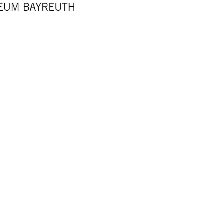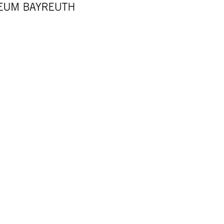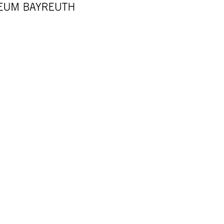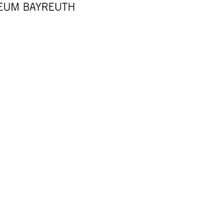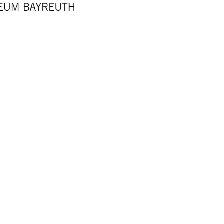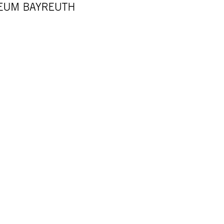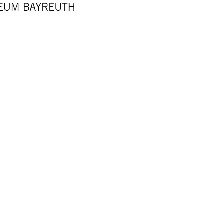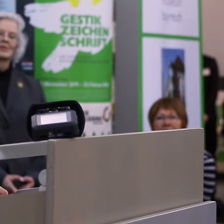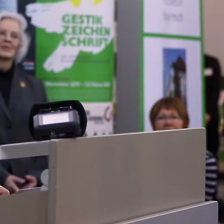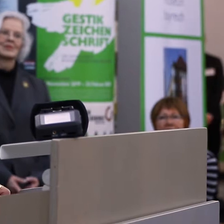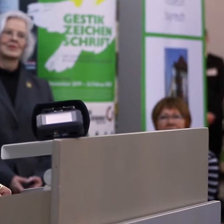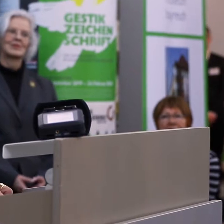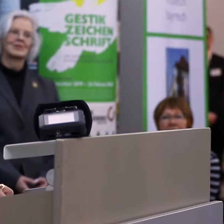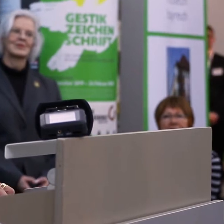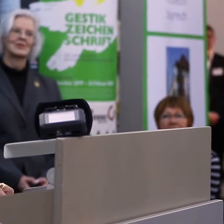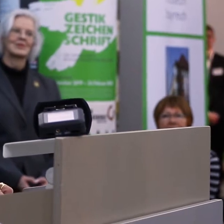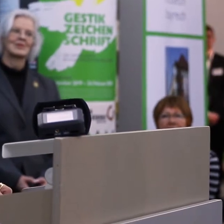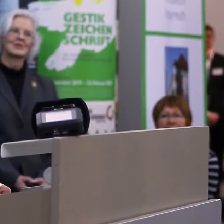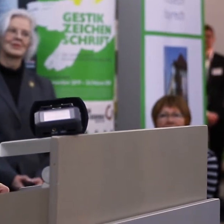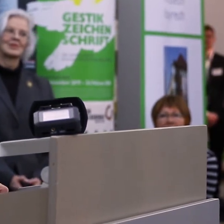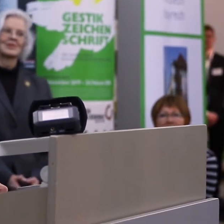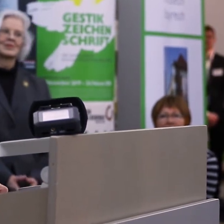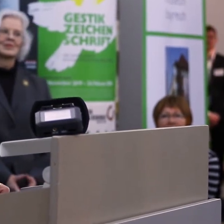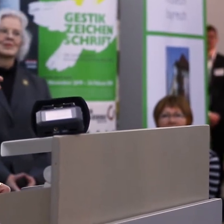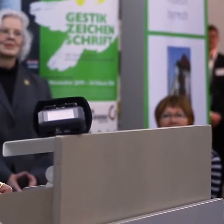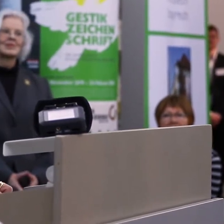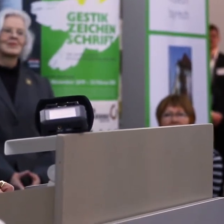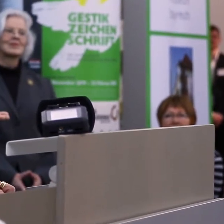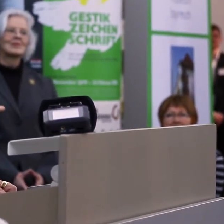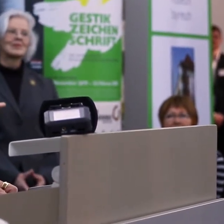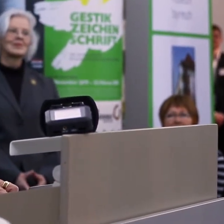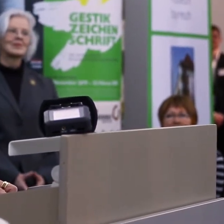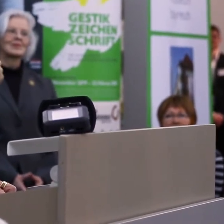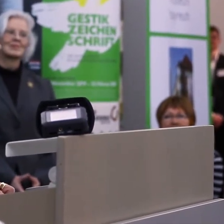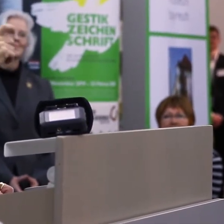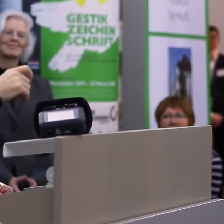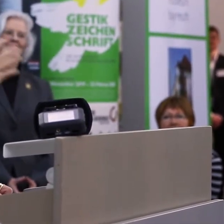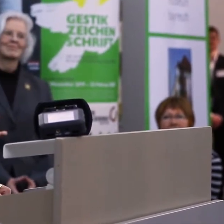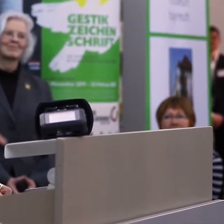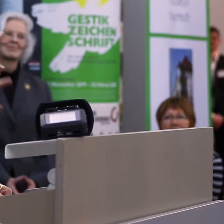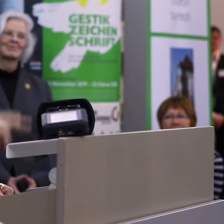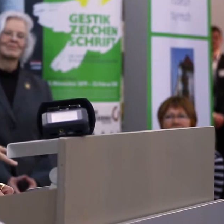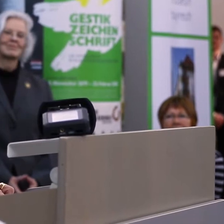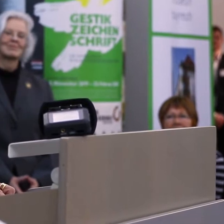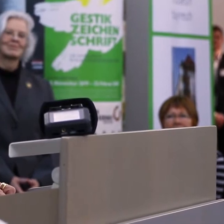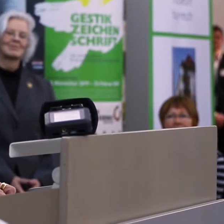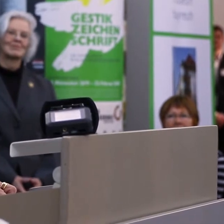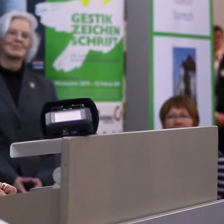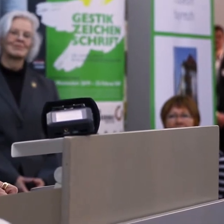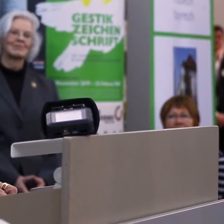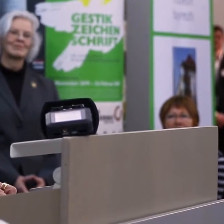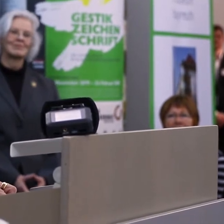Jeder Mensch hat das Recht, am kulturellen Leben der Gemeinschaft frei teilzunehmen, sich der Künste zu